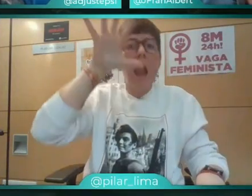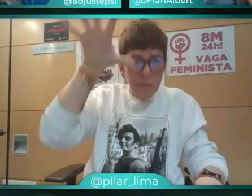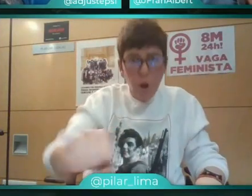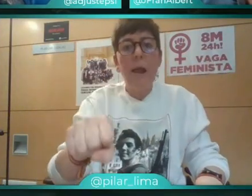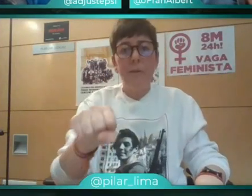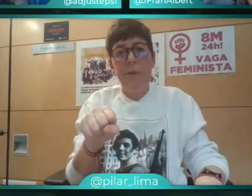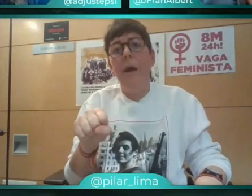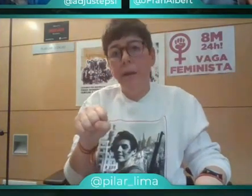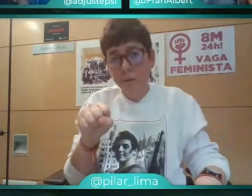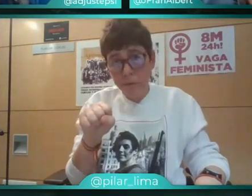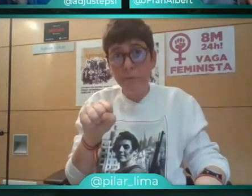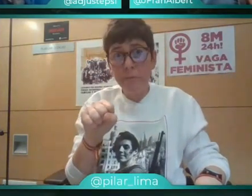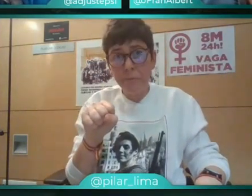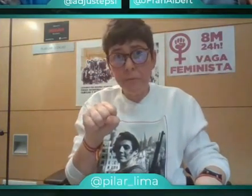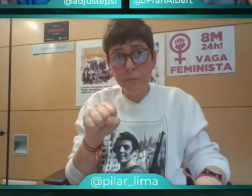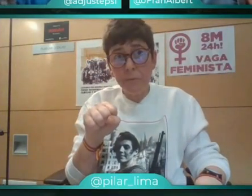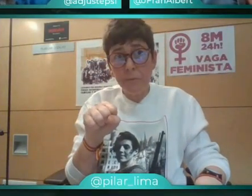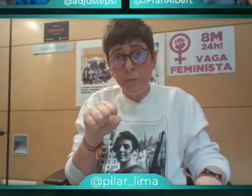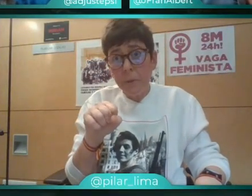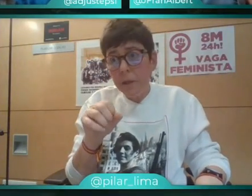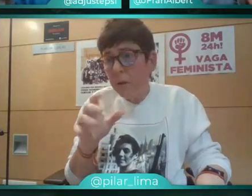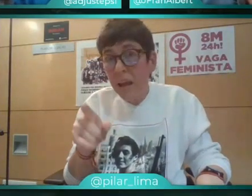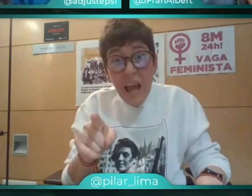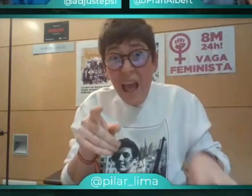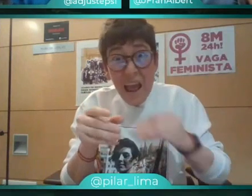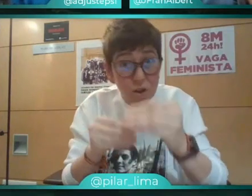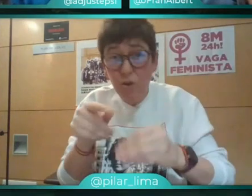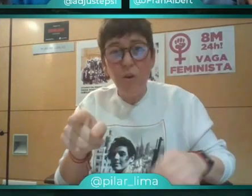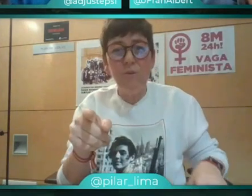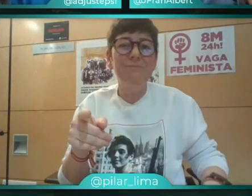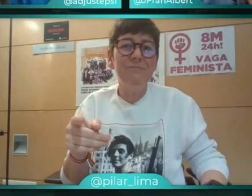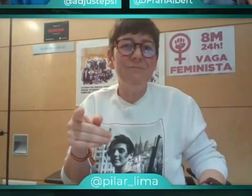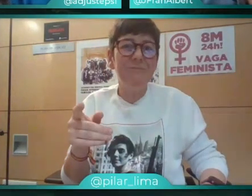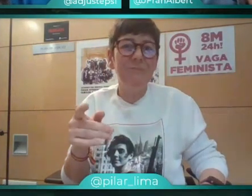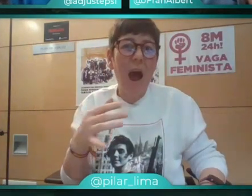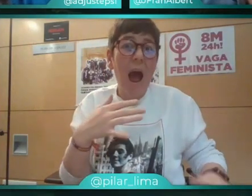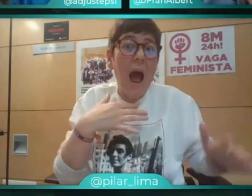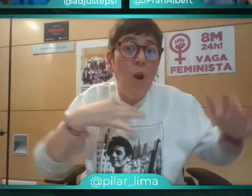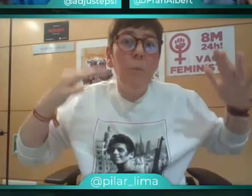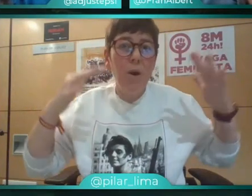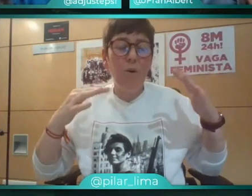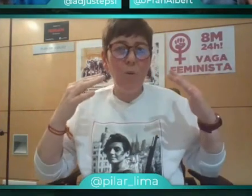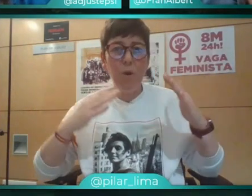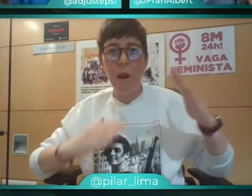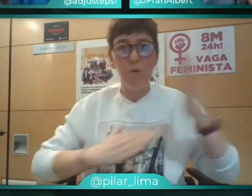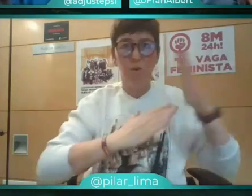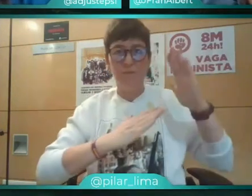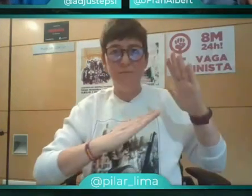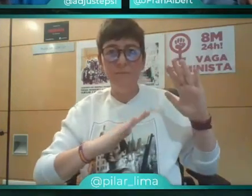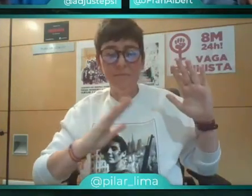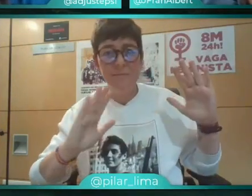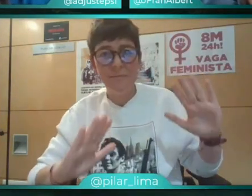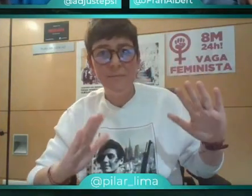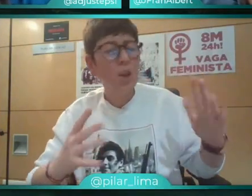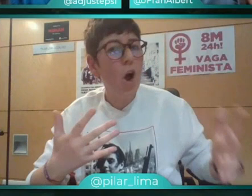los medianas y pequeñas empresas y hay que nacionalizarla Entonces esto si hiciéramos eso Pues